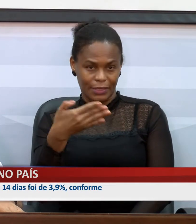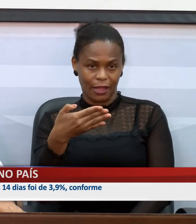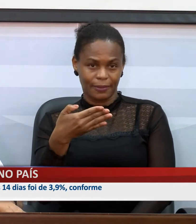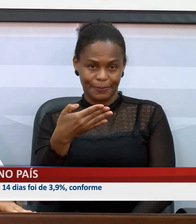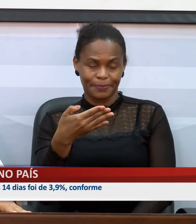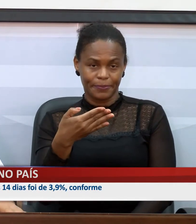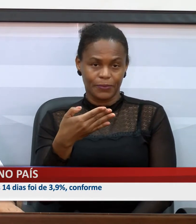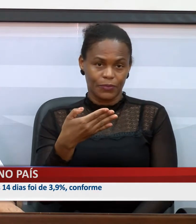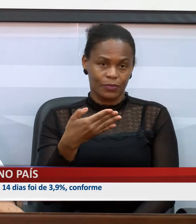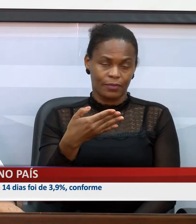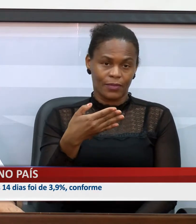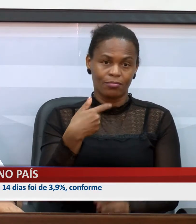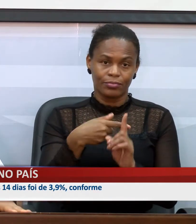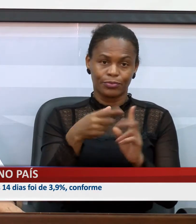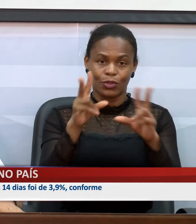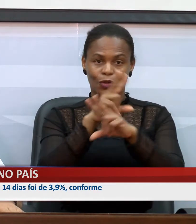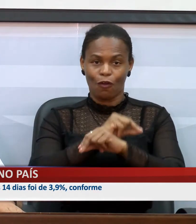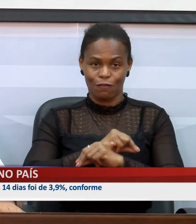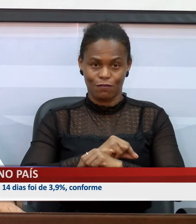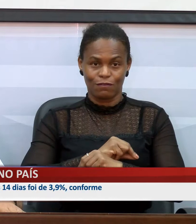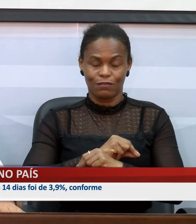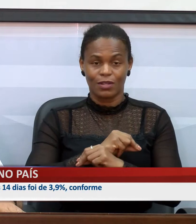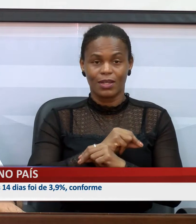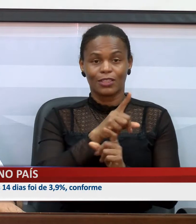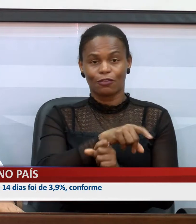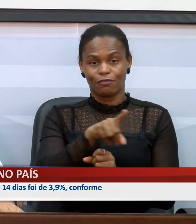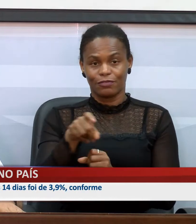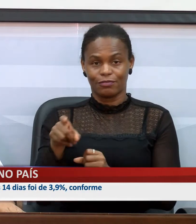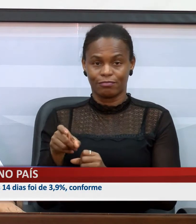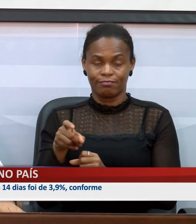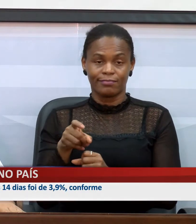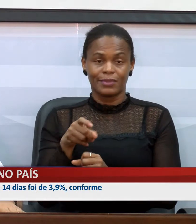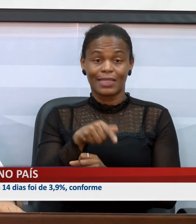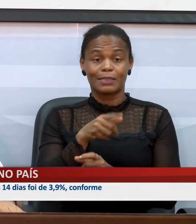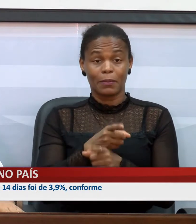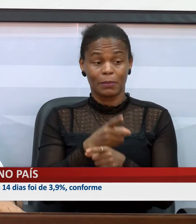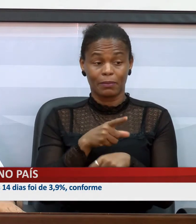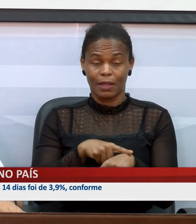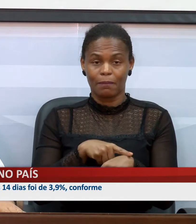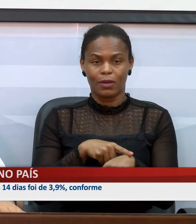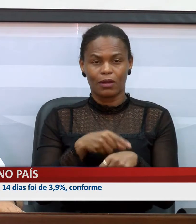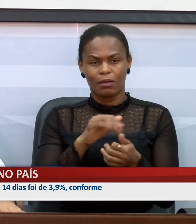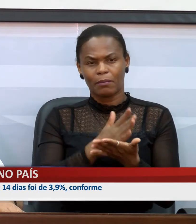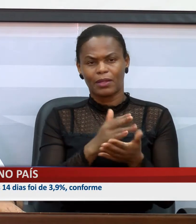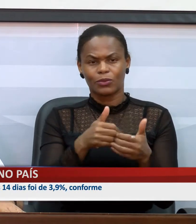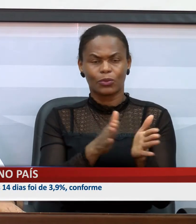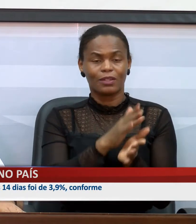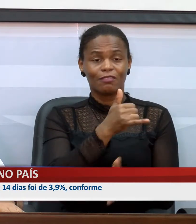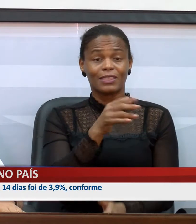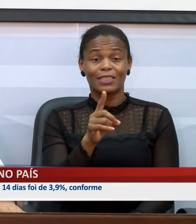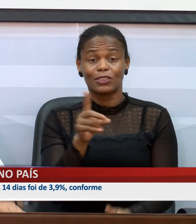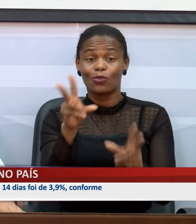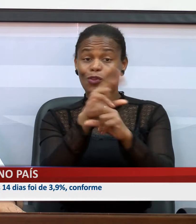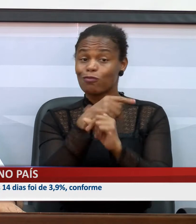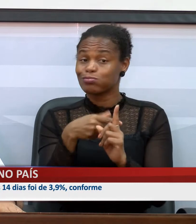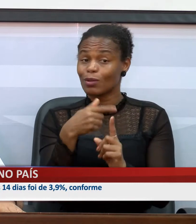247 casos novos de SARS-CoV-2, nesse mesmo período, que dá uma média de 26 casos novos